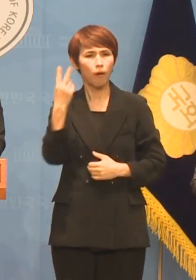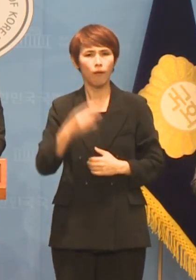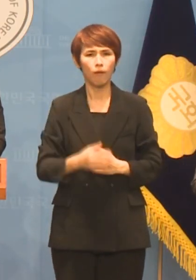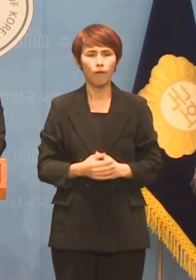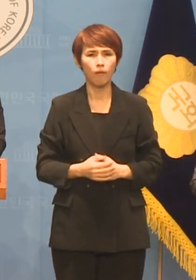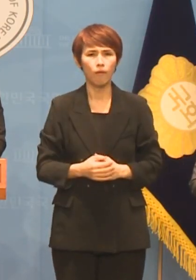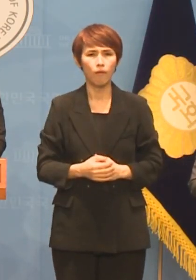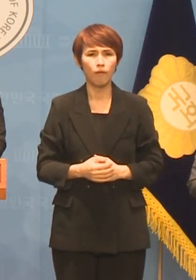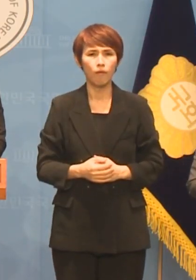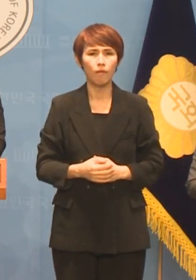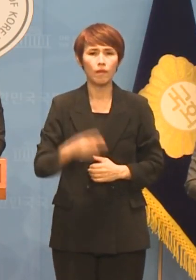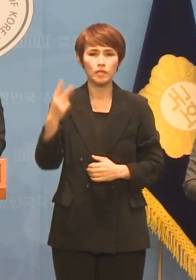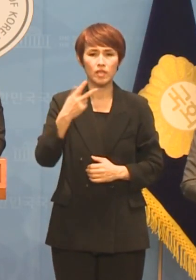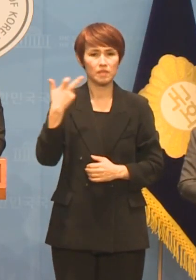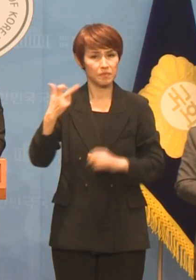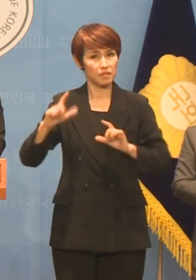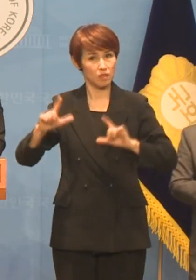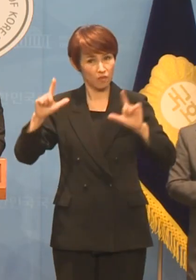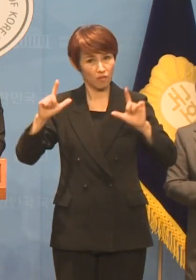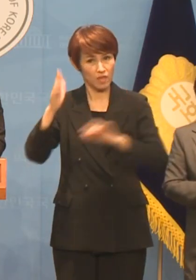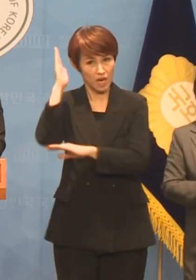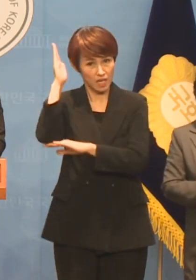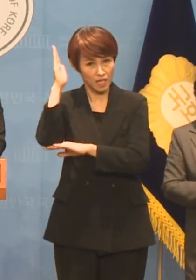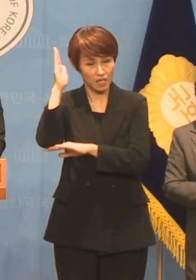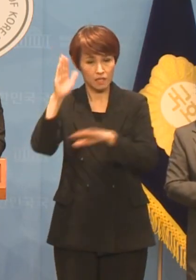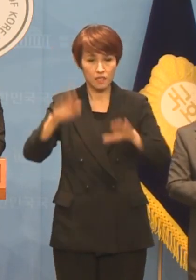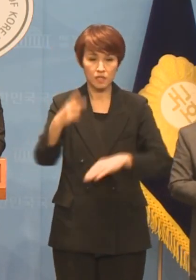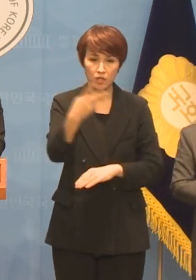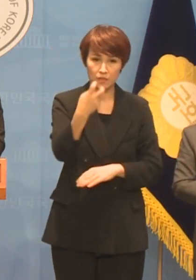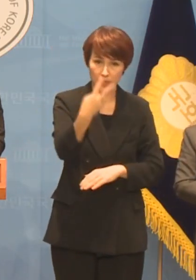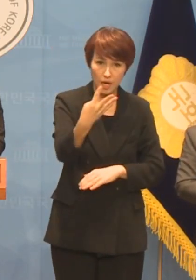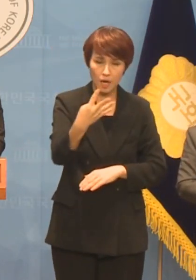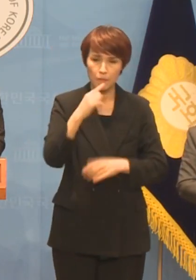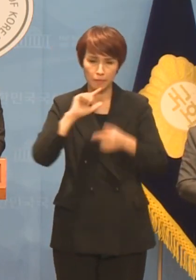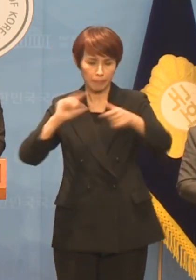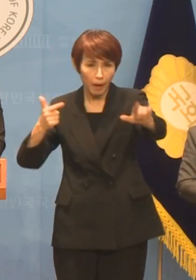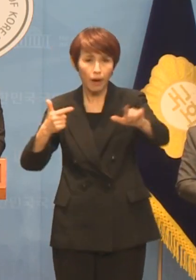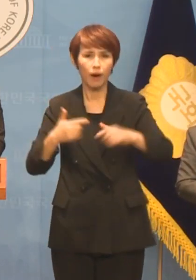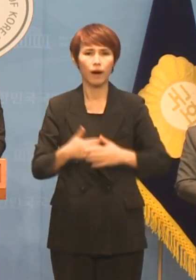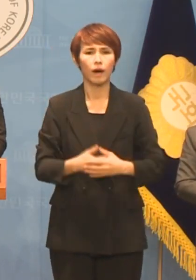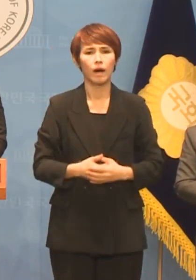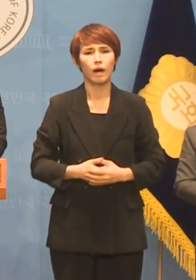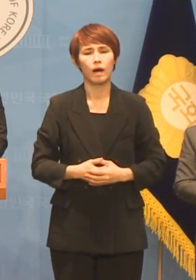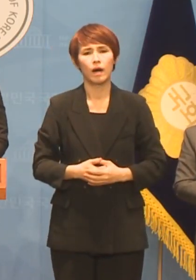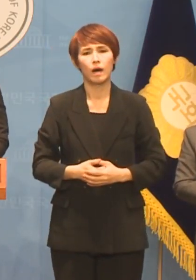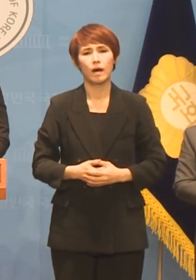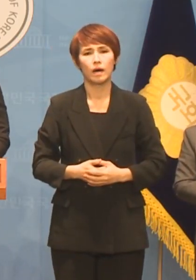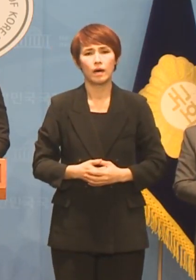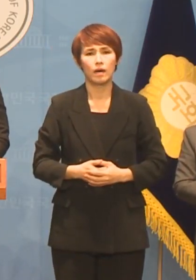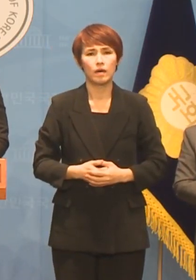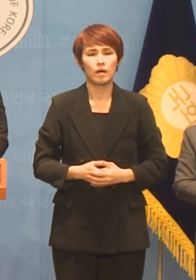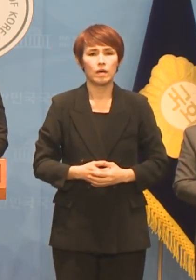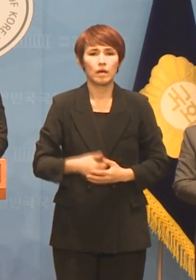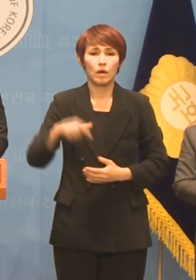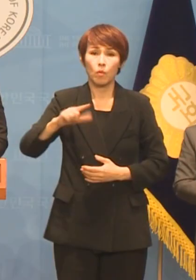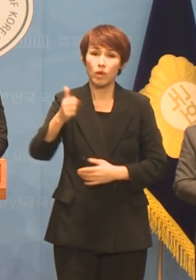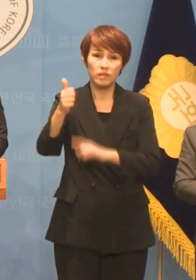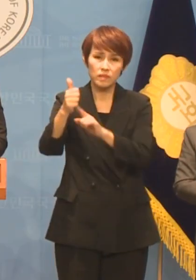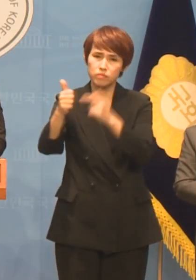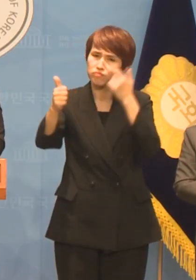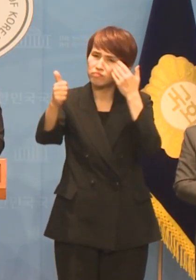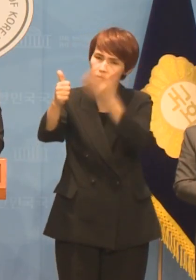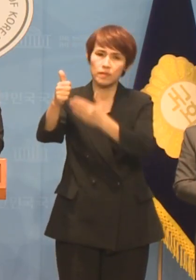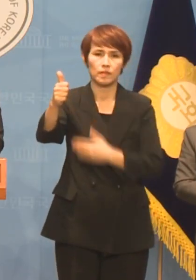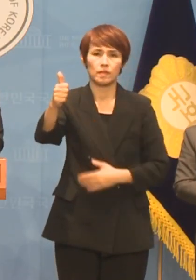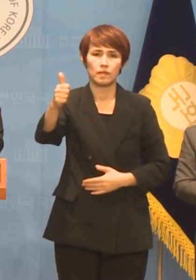내놓았습니다. 2017년에 자신의 발언과 정면으로 배치되는 주장을 한 것입니다. 권성동 원내대표에게 묻지 않을